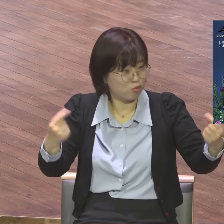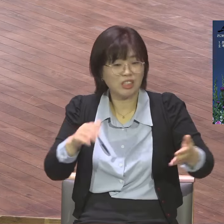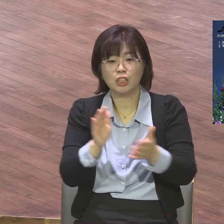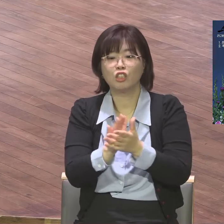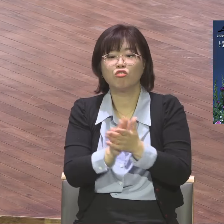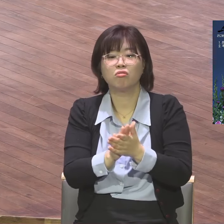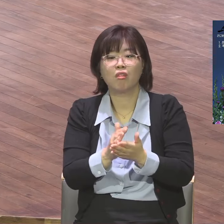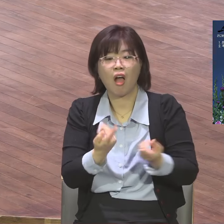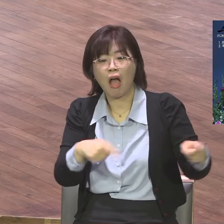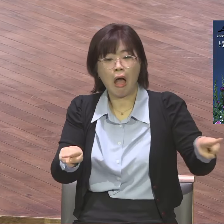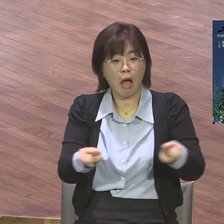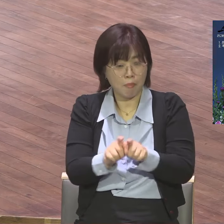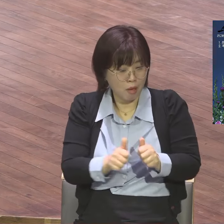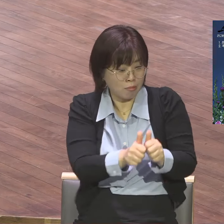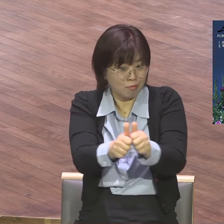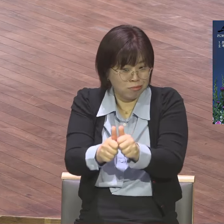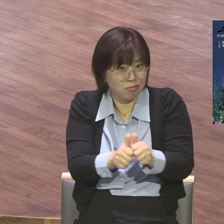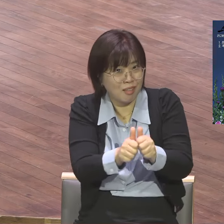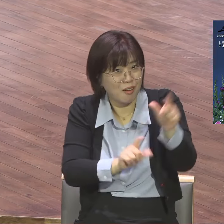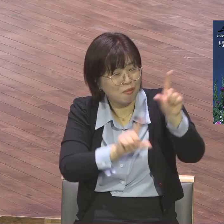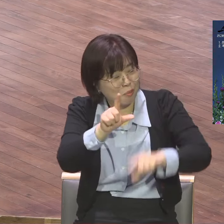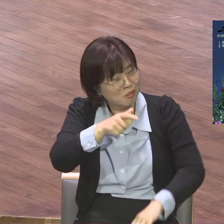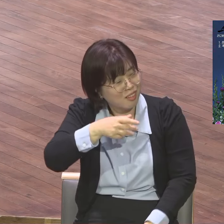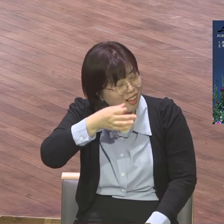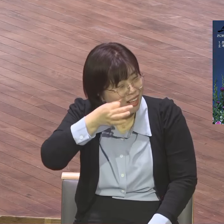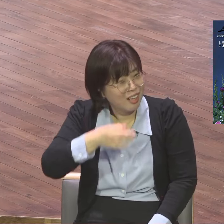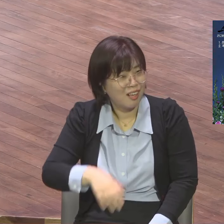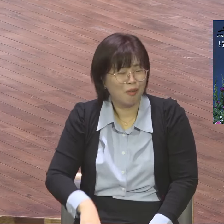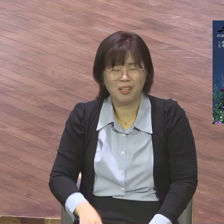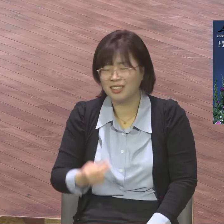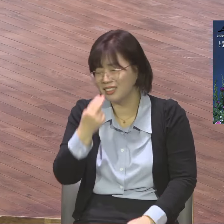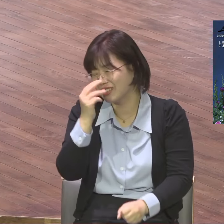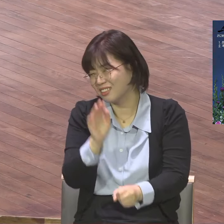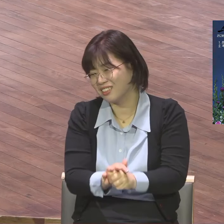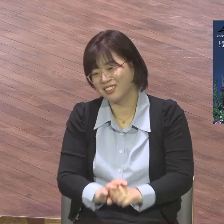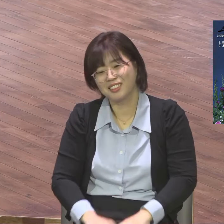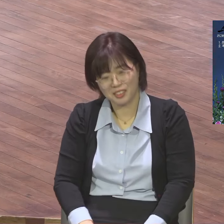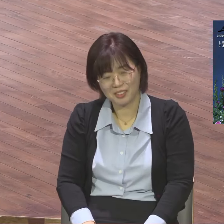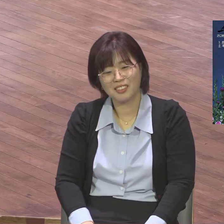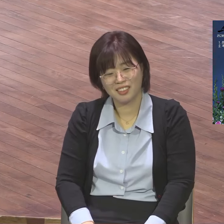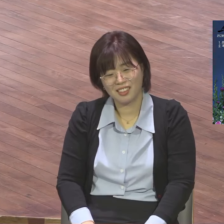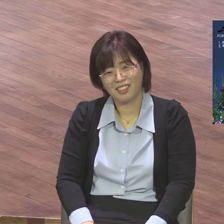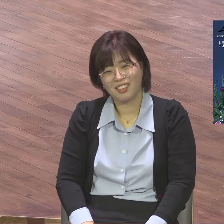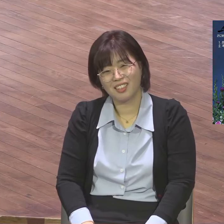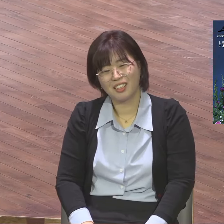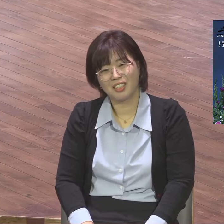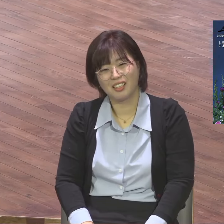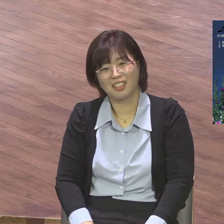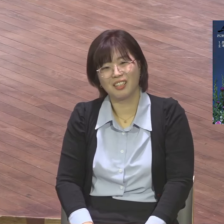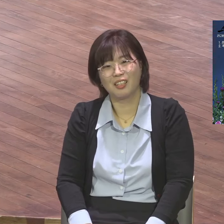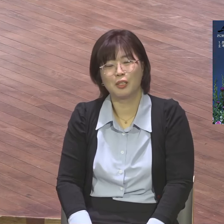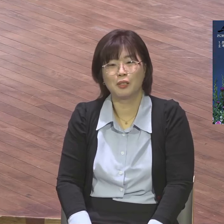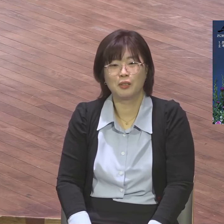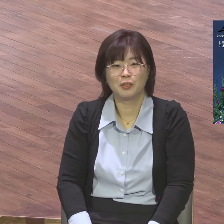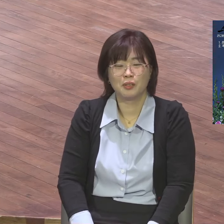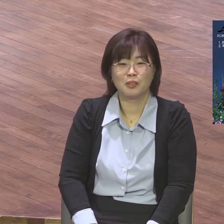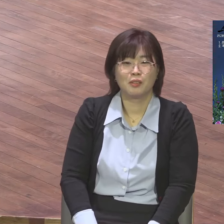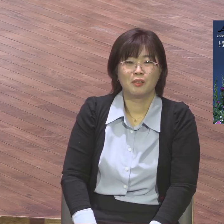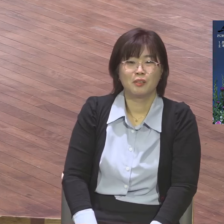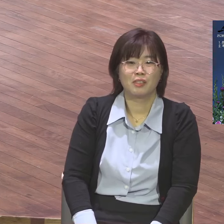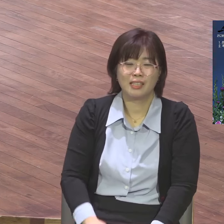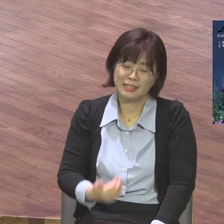잘하더라고. 내가 보니까 그 절에 중출 그 절간 출시돼서 그런가 잘했더라고. 꼼짝 못해 다